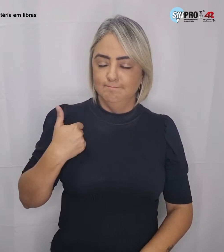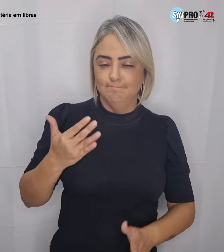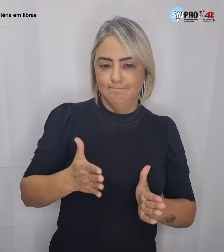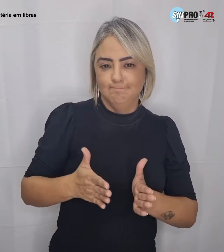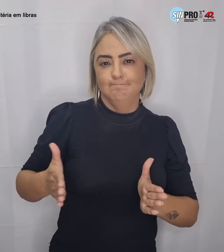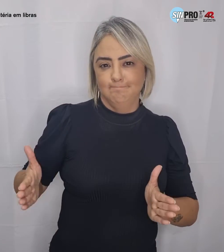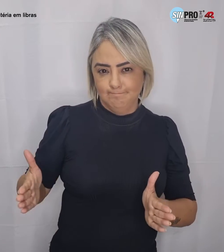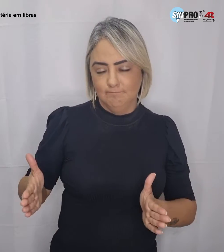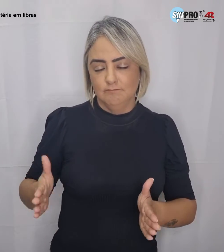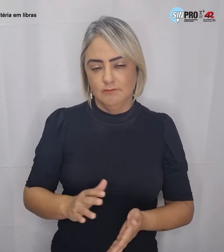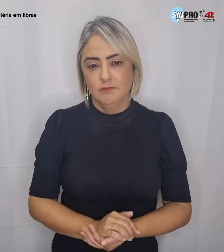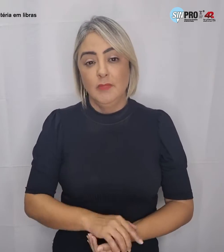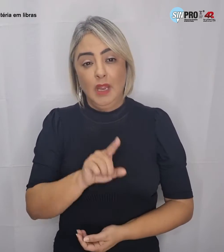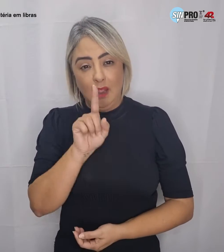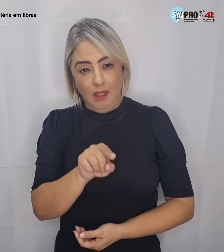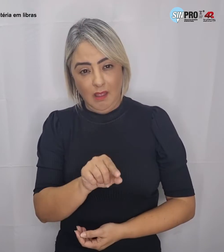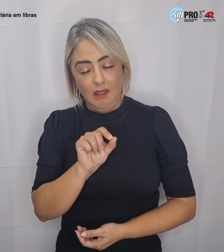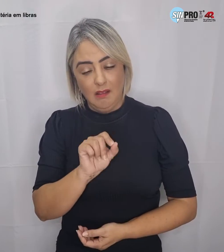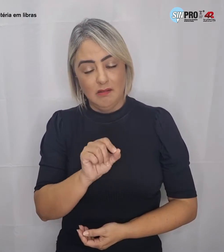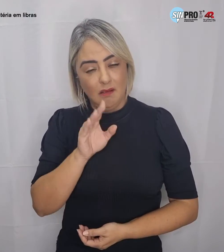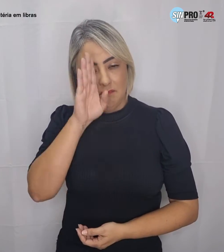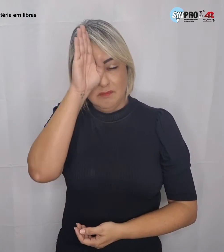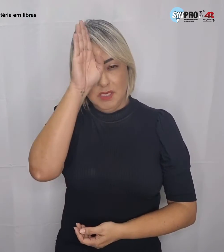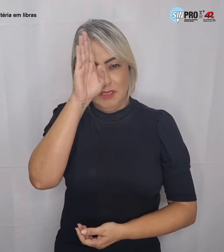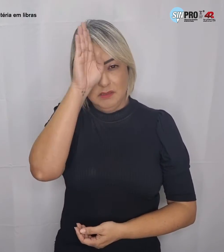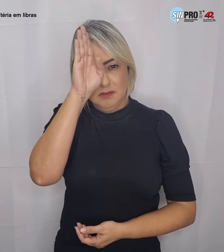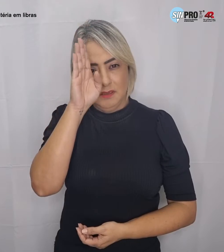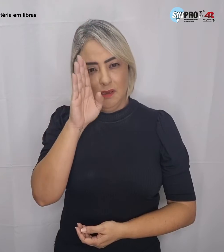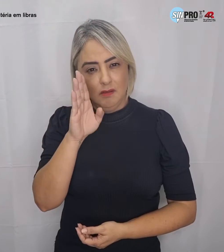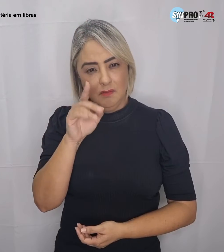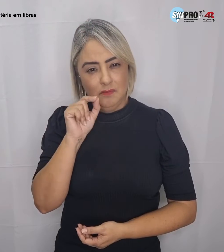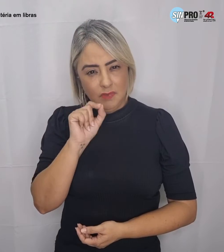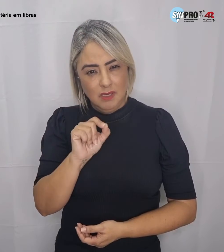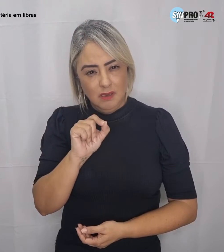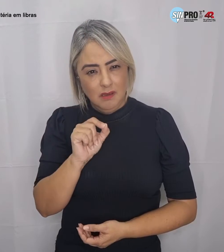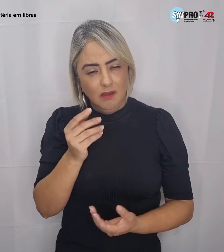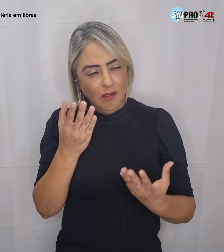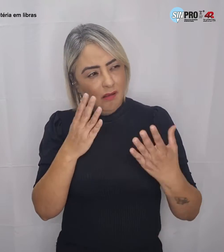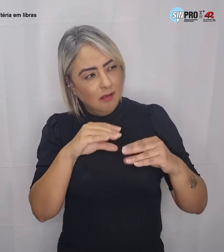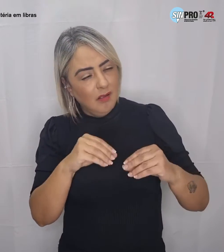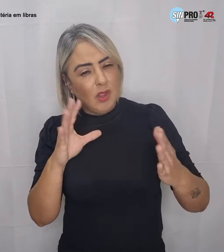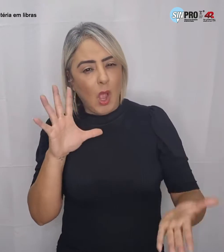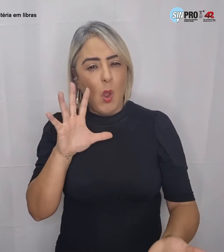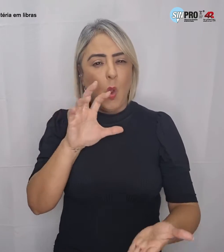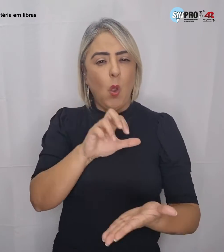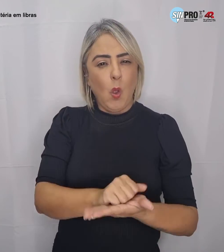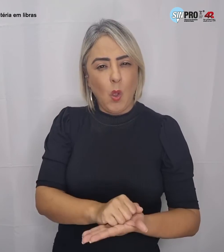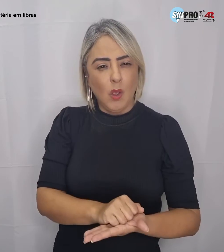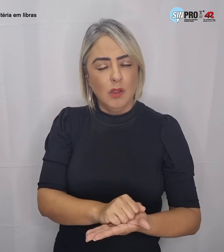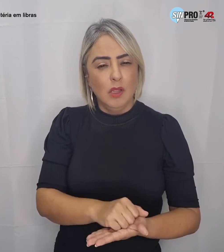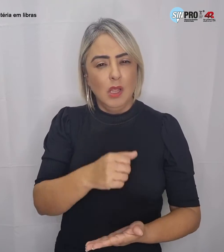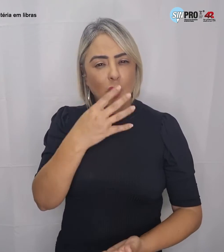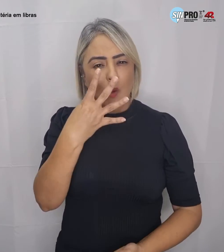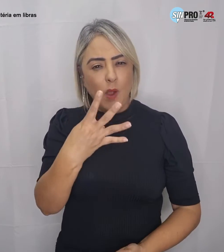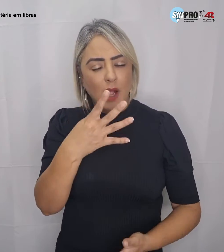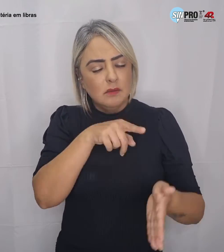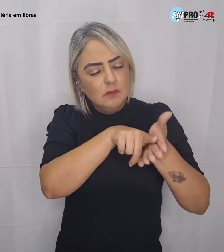faixa etária. Essa é a principal conclusão da consolidação de quatro